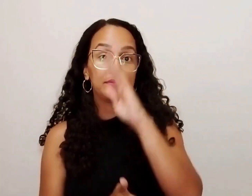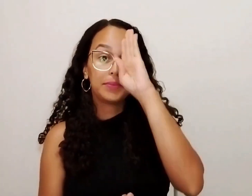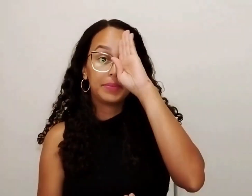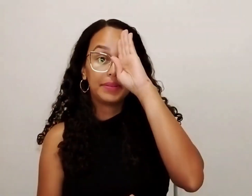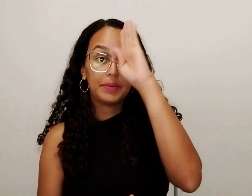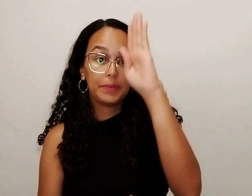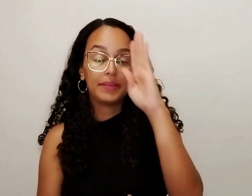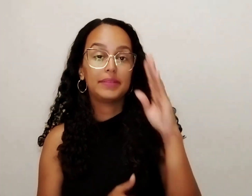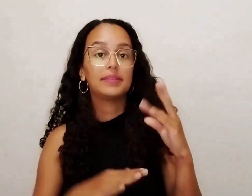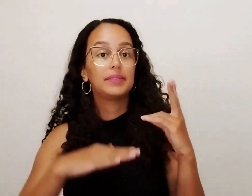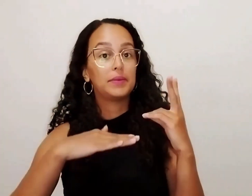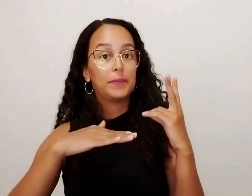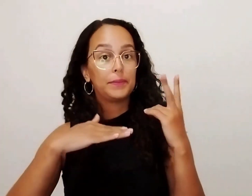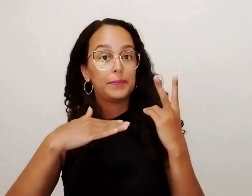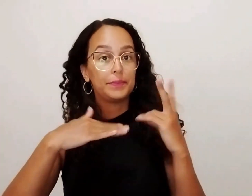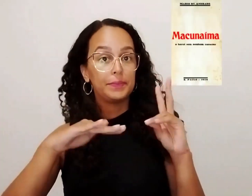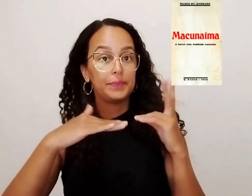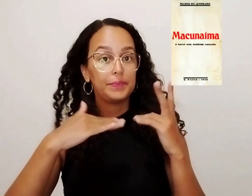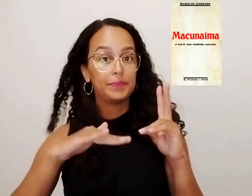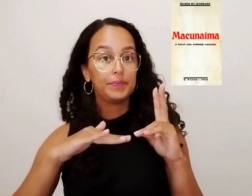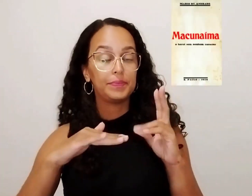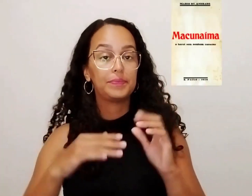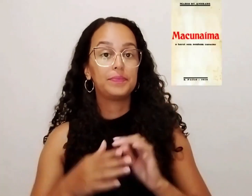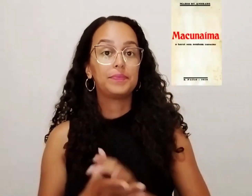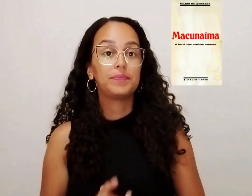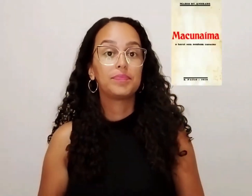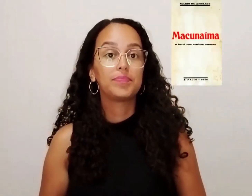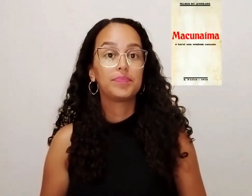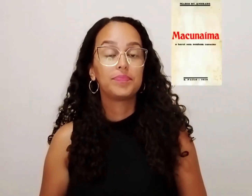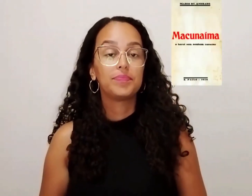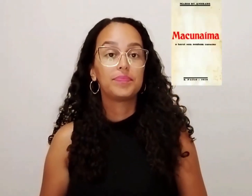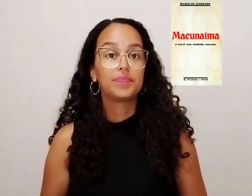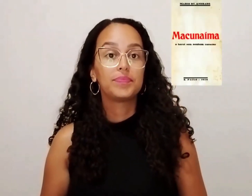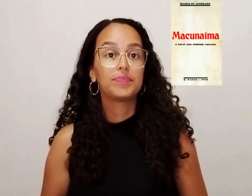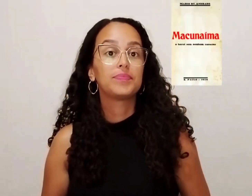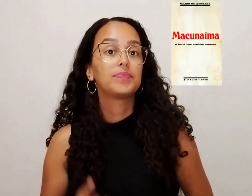E amar, verbo intransitivo.